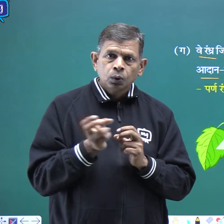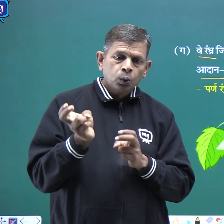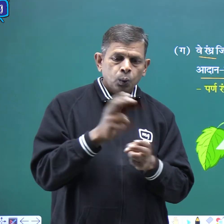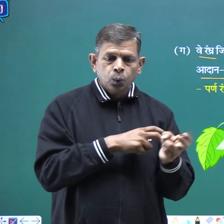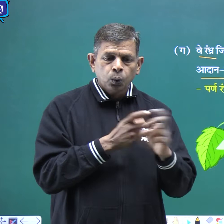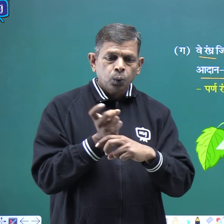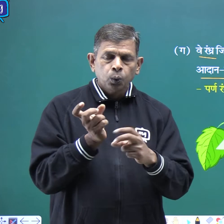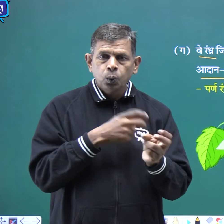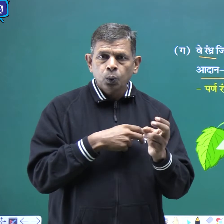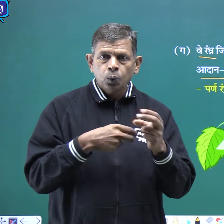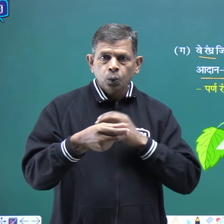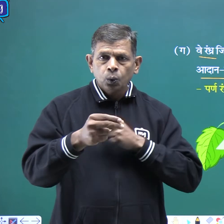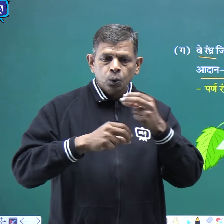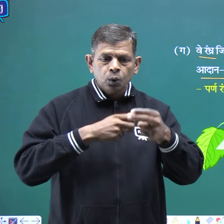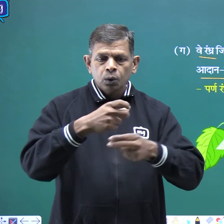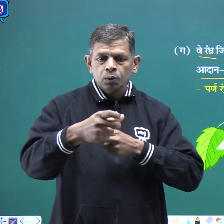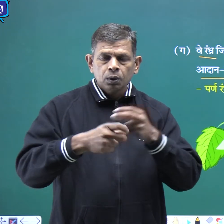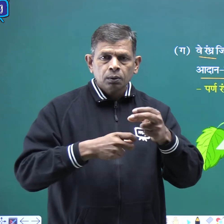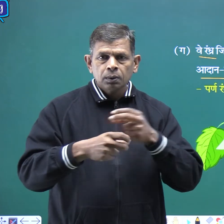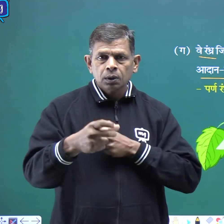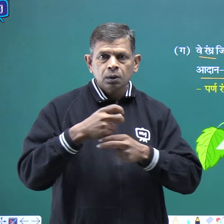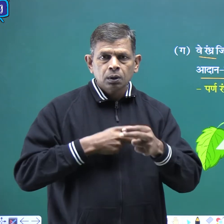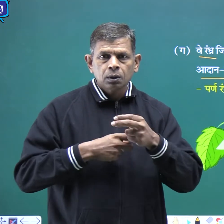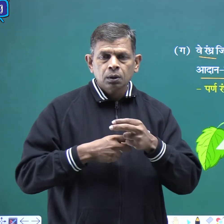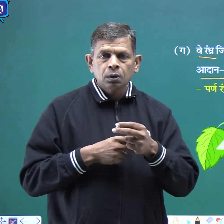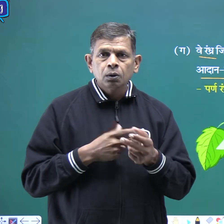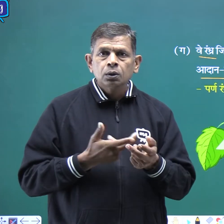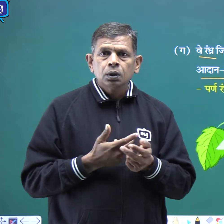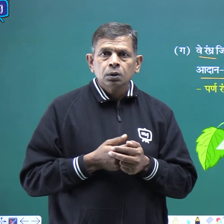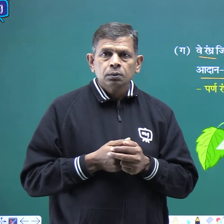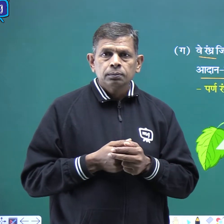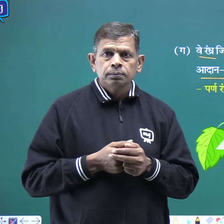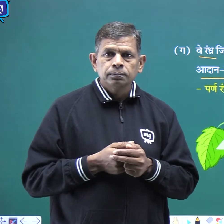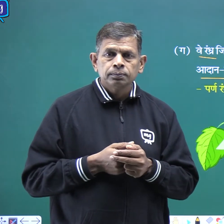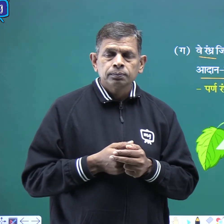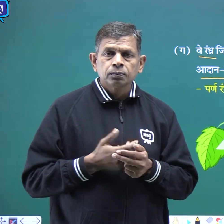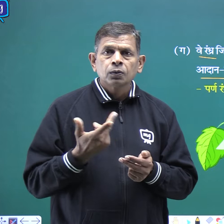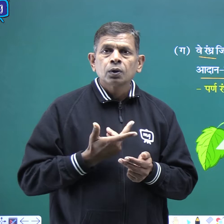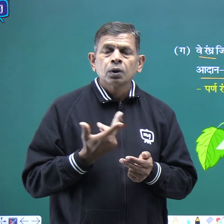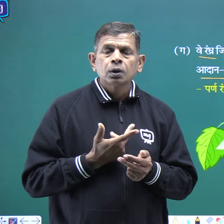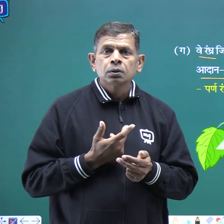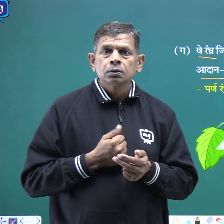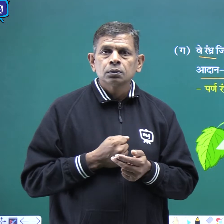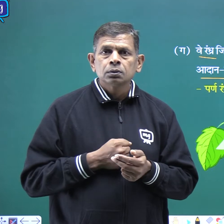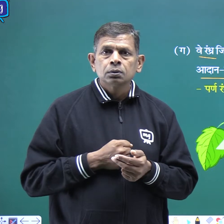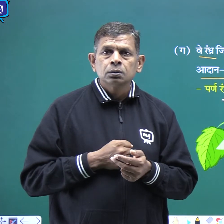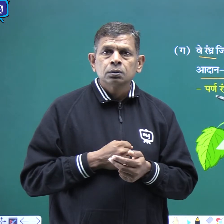आदान प्रदान या विनिमय होता है, वो क्या कहलाते हैं?